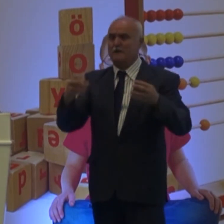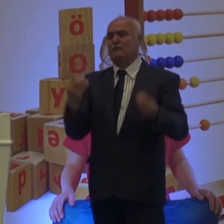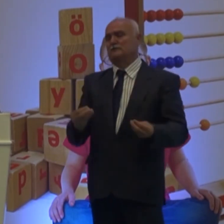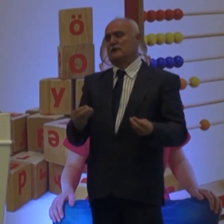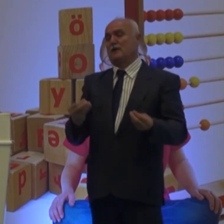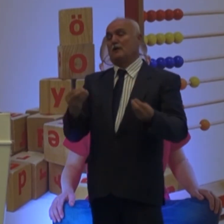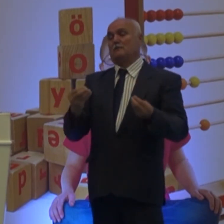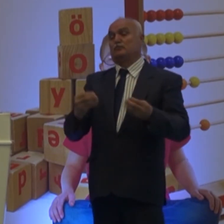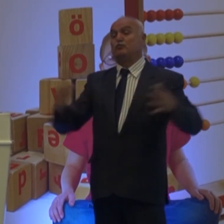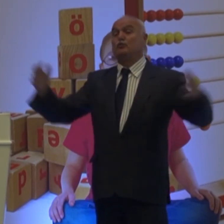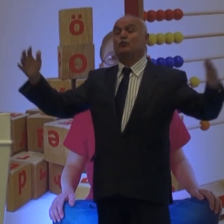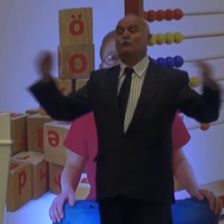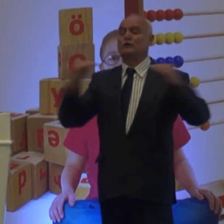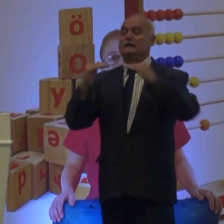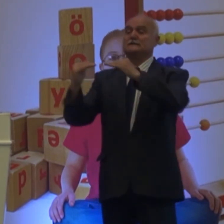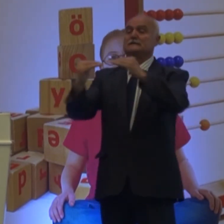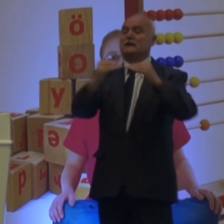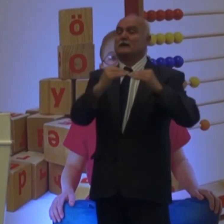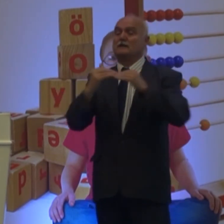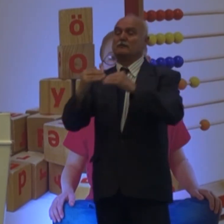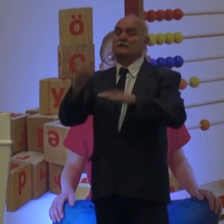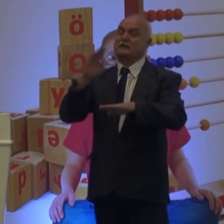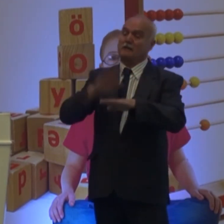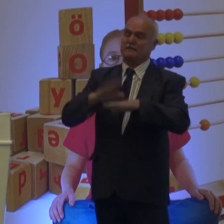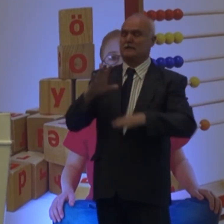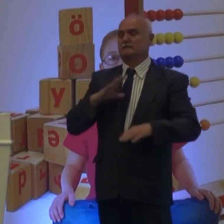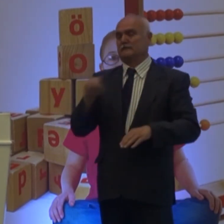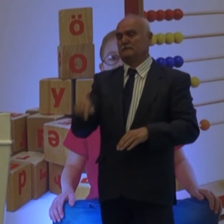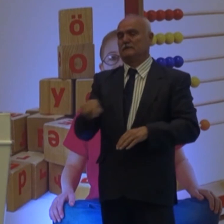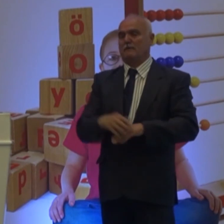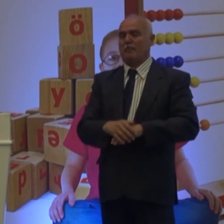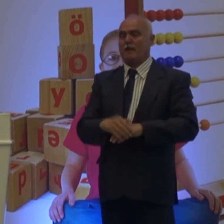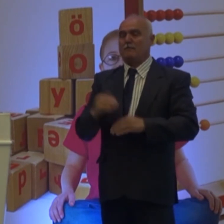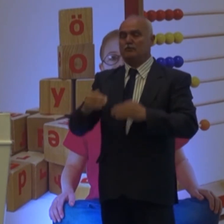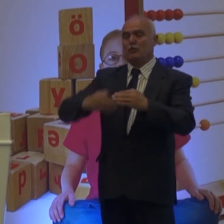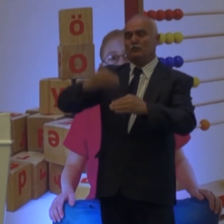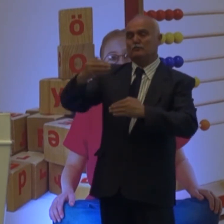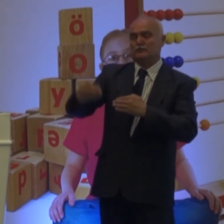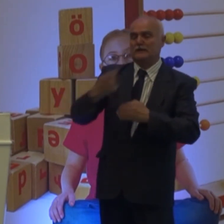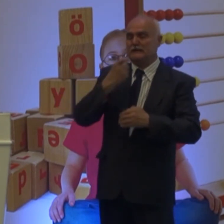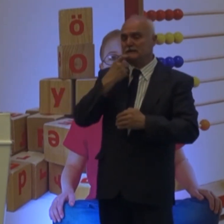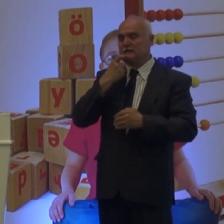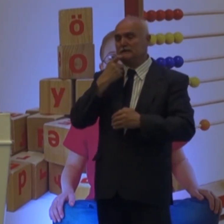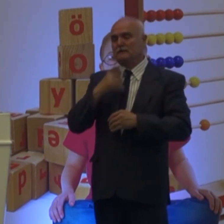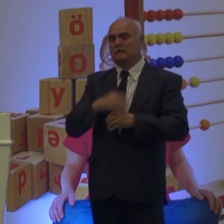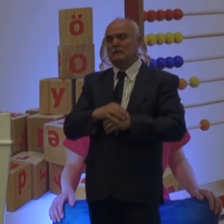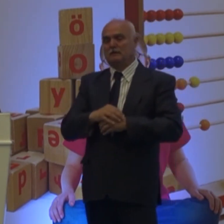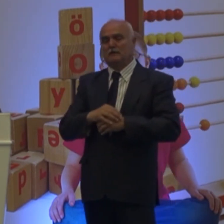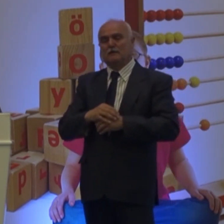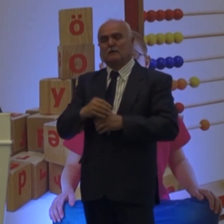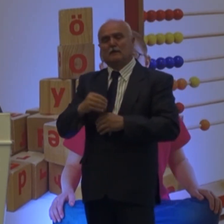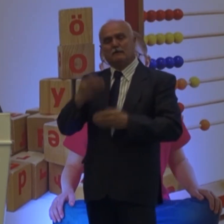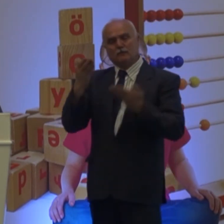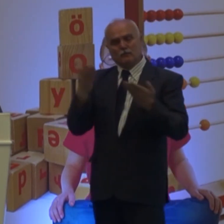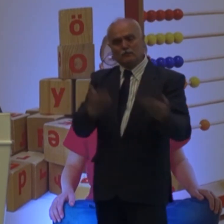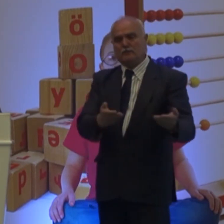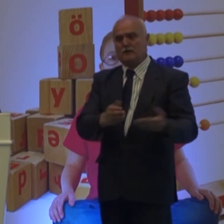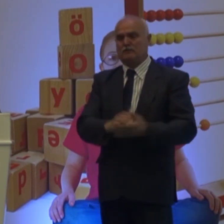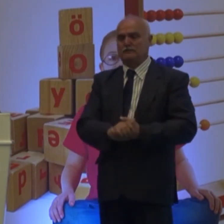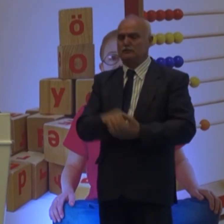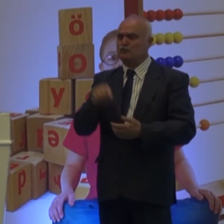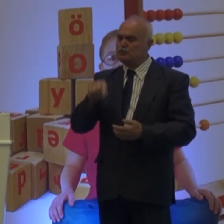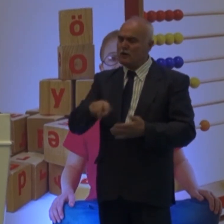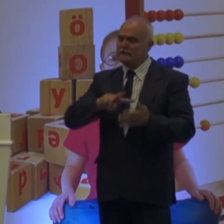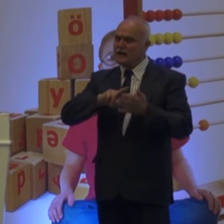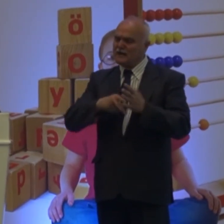bir standartizasyona gideceğiz. Bunu önümüzdeki yıl yürürlüğe koyacağız. Şu anda bu